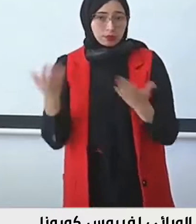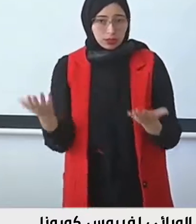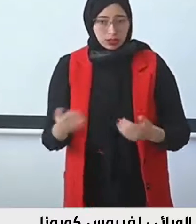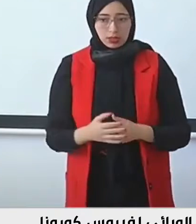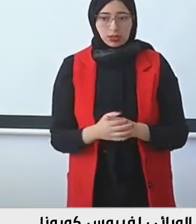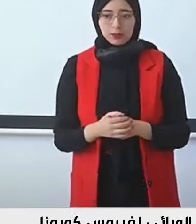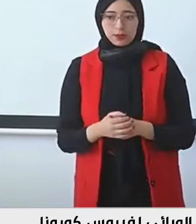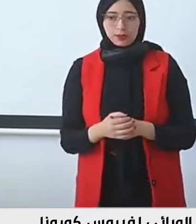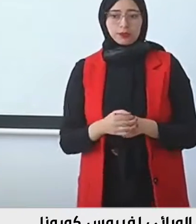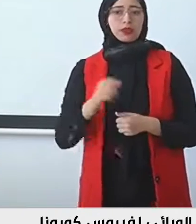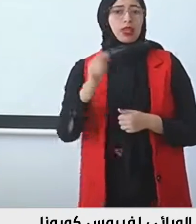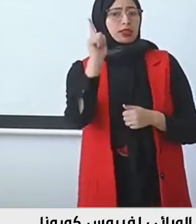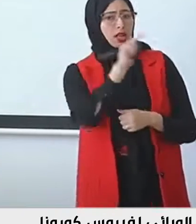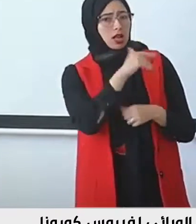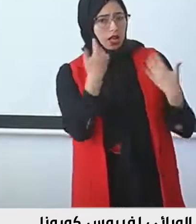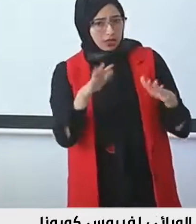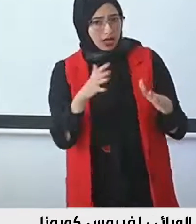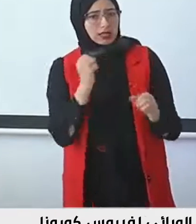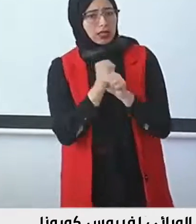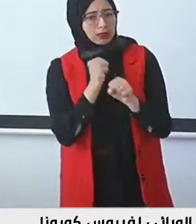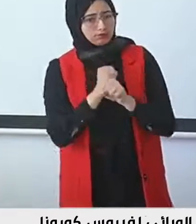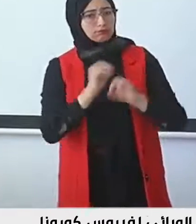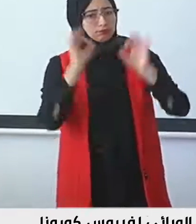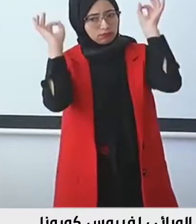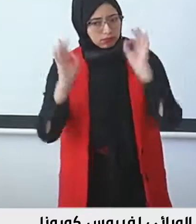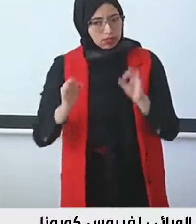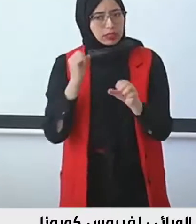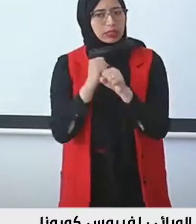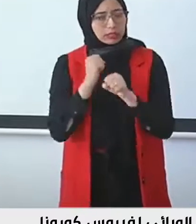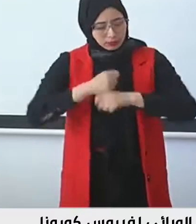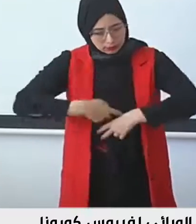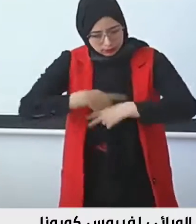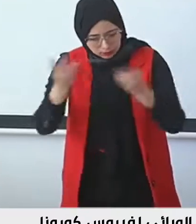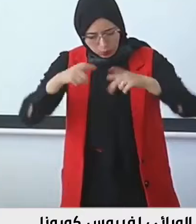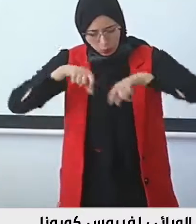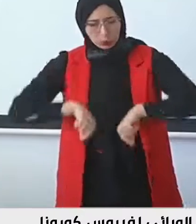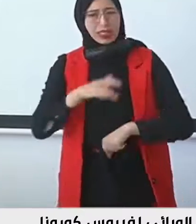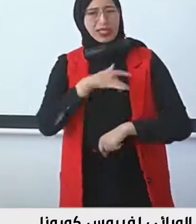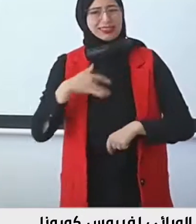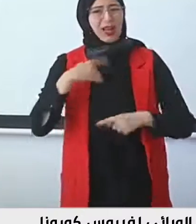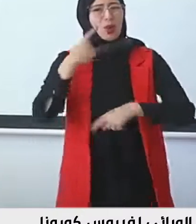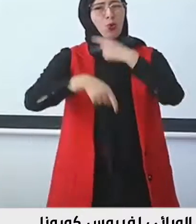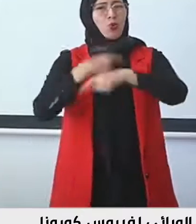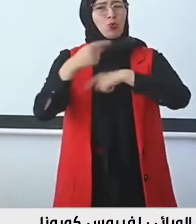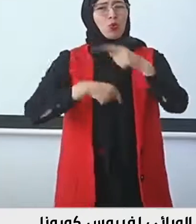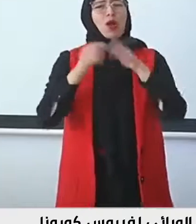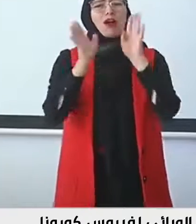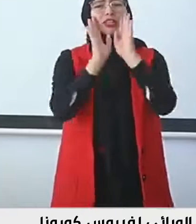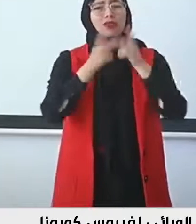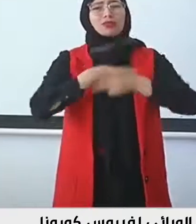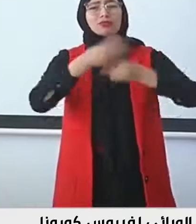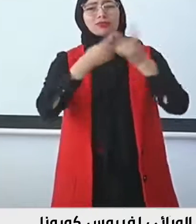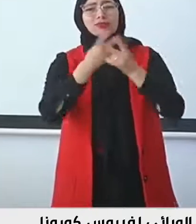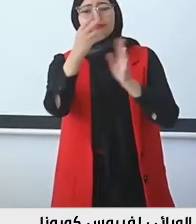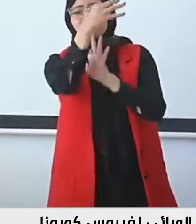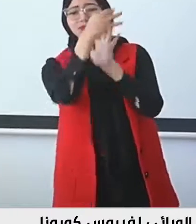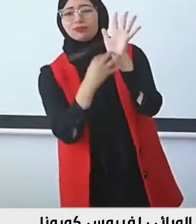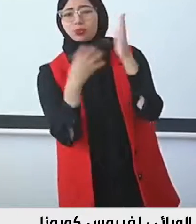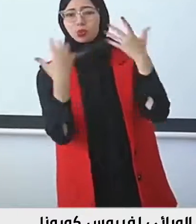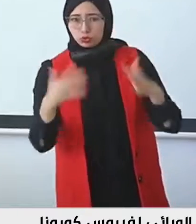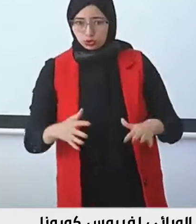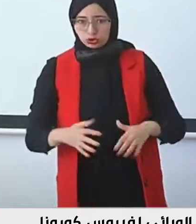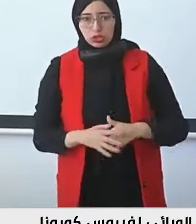معناتها الموديل اللي احنا اتفقنا عليه واللي معناتها قاعدين نعملوا نخدموا عليه وقاعدين نخرجوا لكم فيه